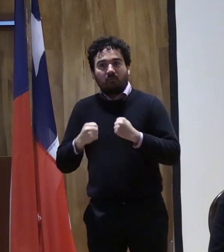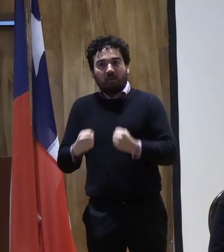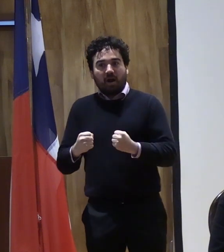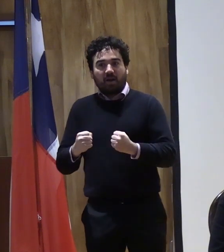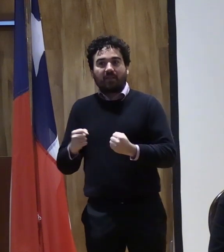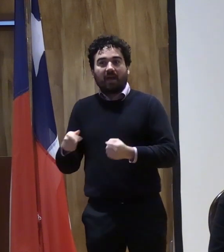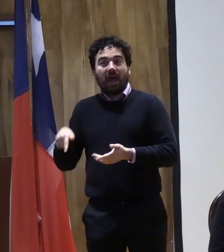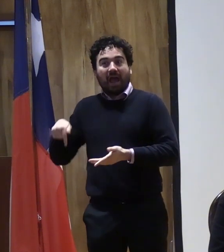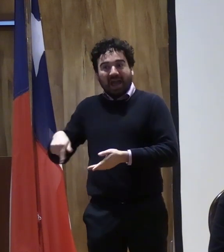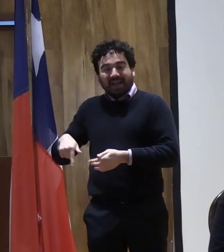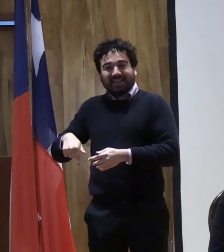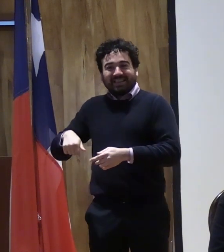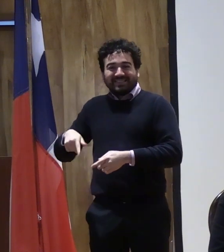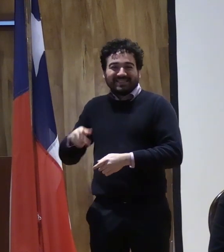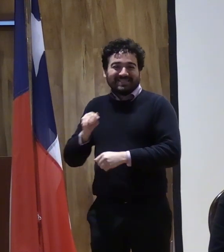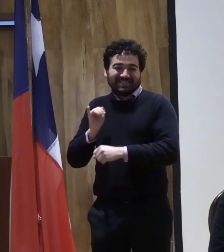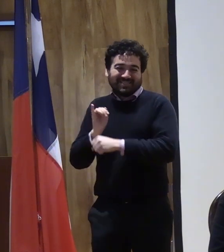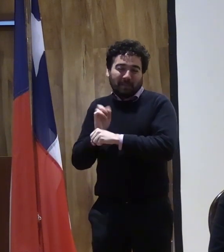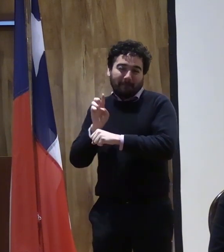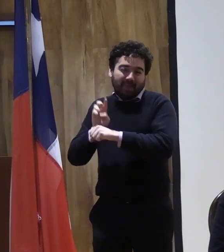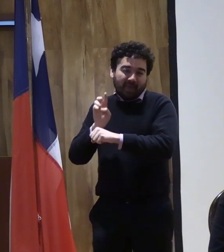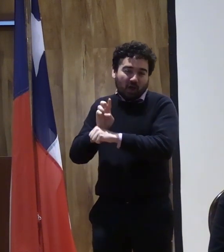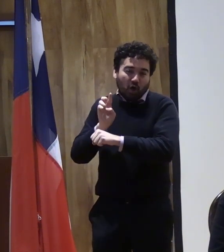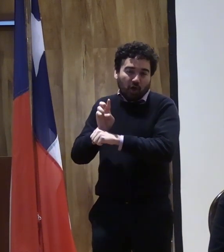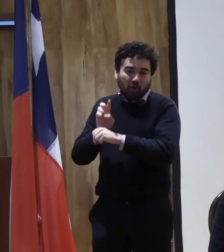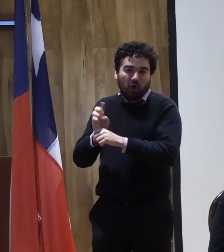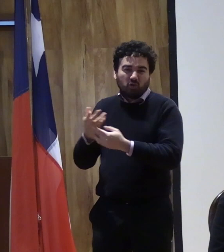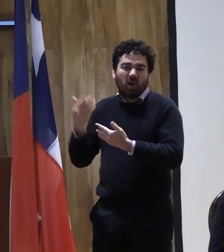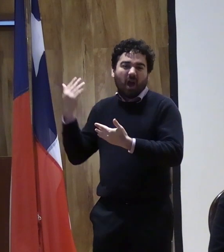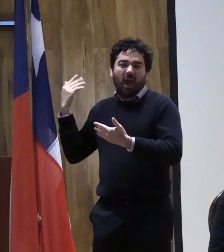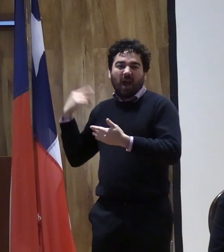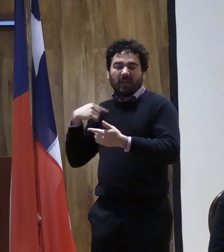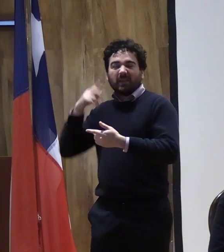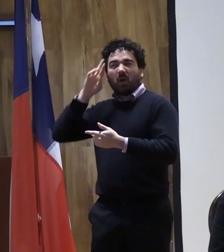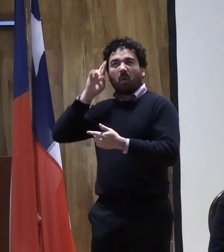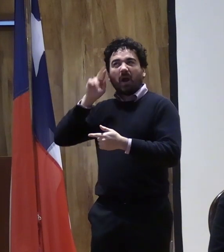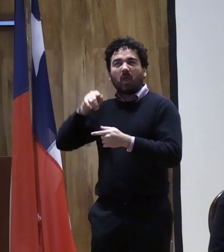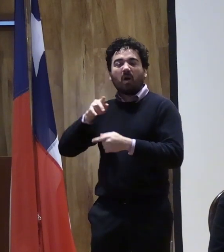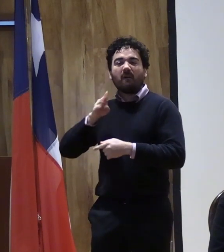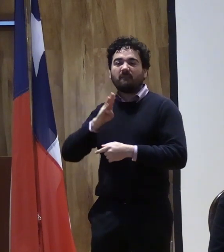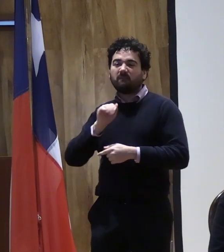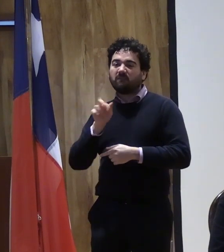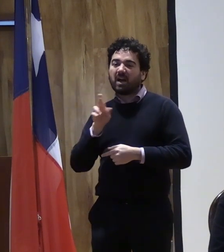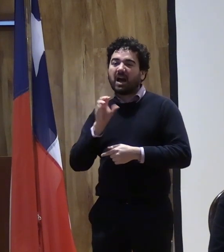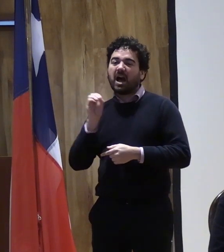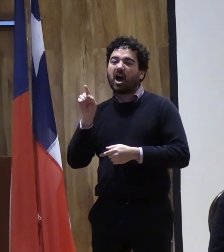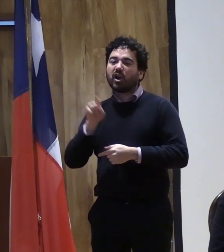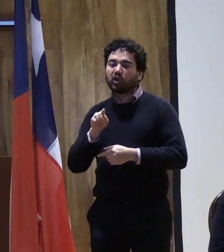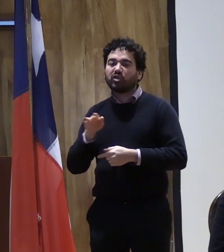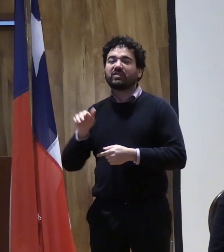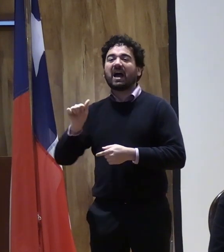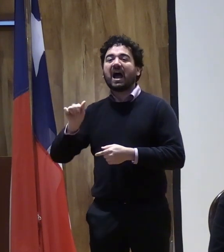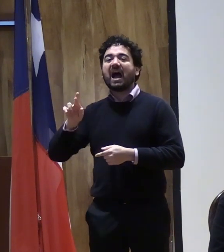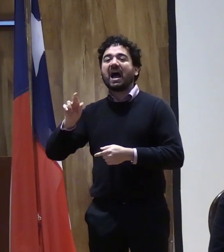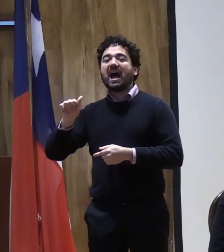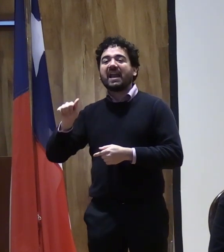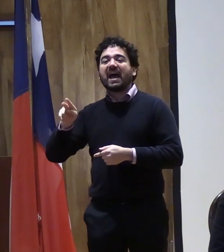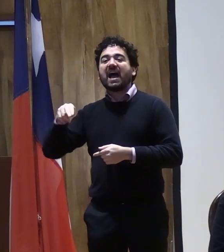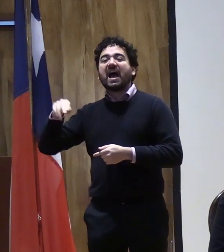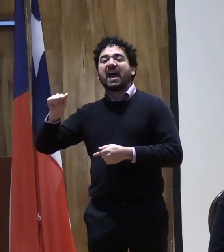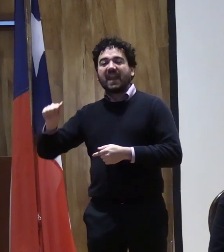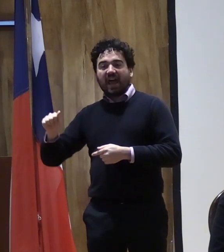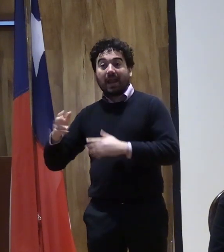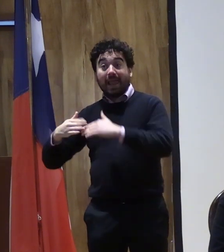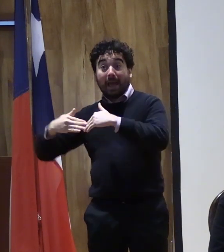pedagógico fue... yo estuve en el Barros Arana, yo era un niño en Parral, estuve en el Barros Arana. La mayoría de mis profesores en el